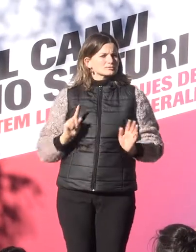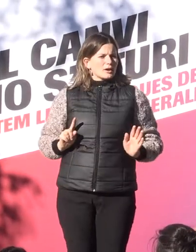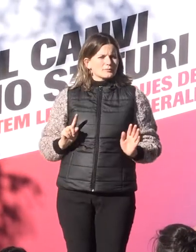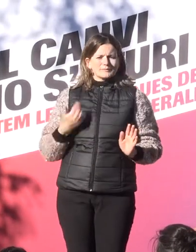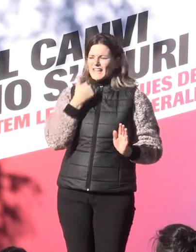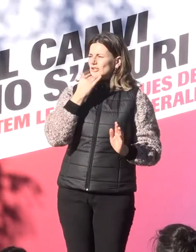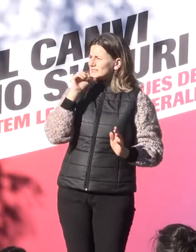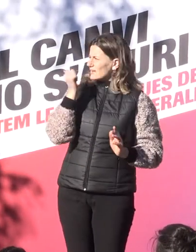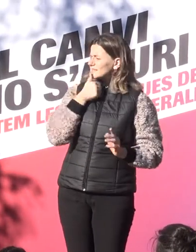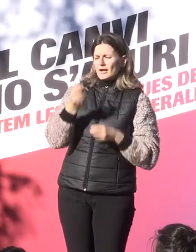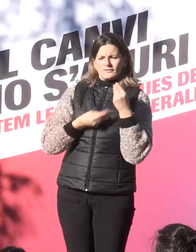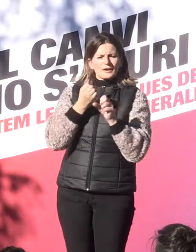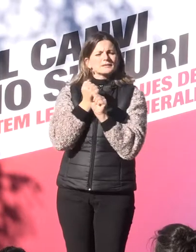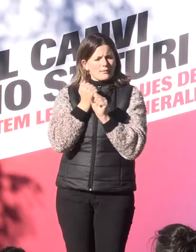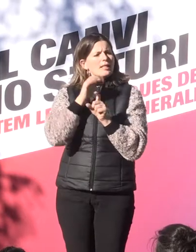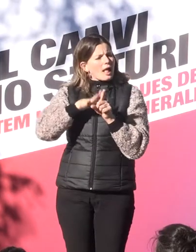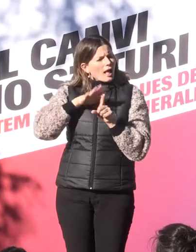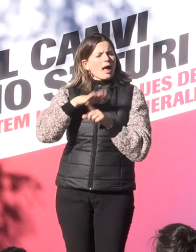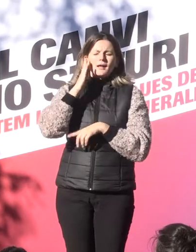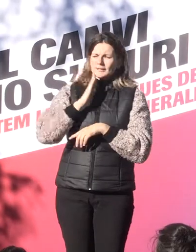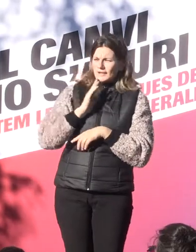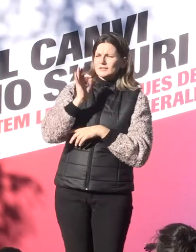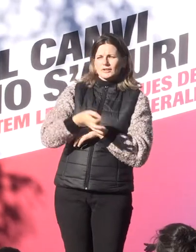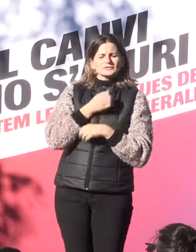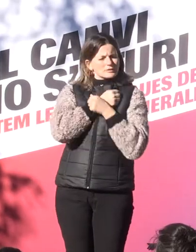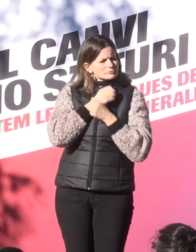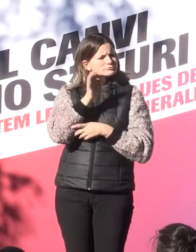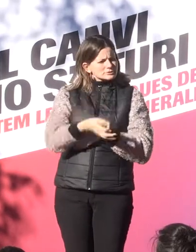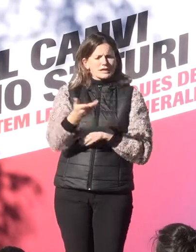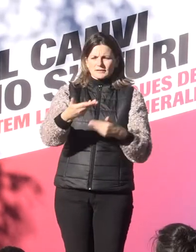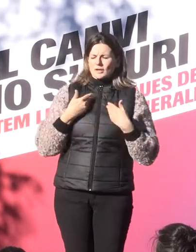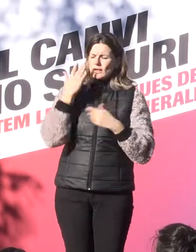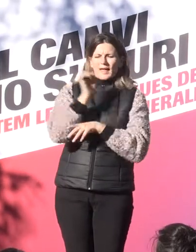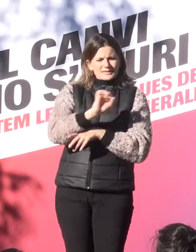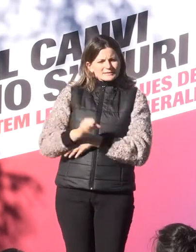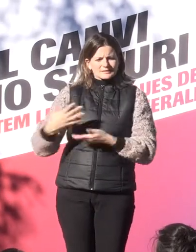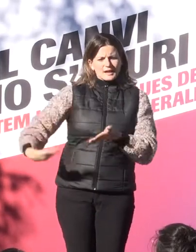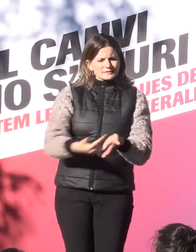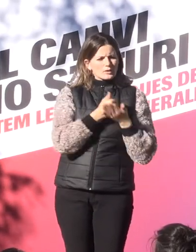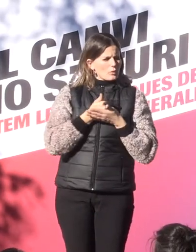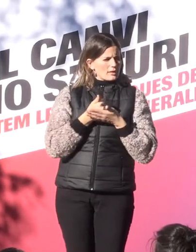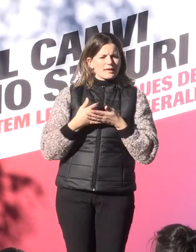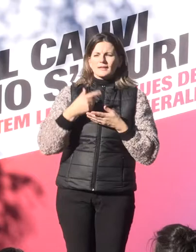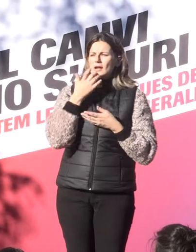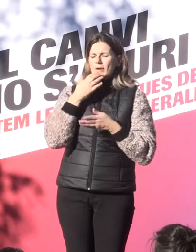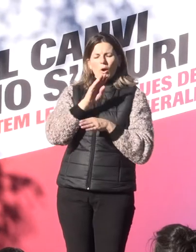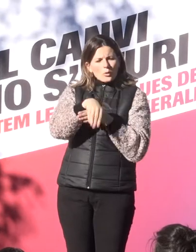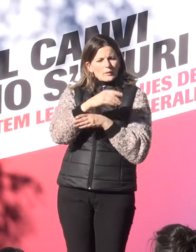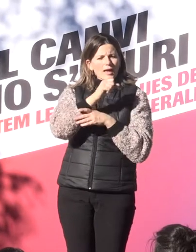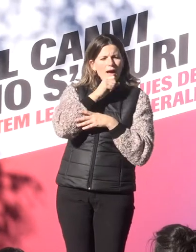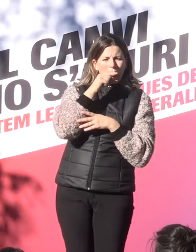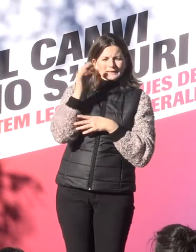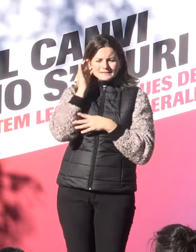verdad hacen el trabajo con cariño con afecto con ternura nos ayudan limpiando nos ayudan recogiendo a la niña nos ayuda a cuidando al abuelo o la